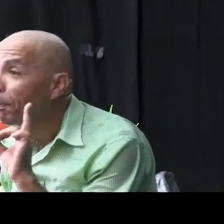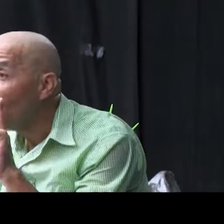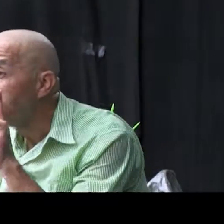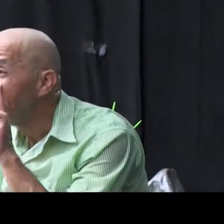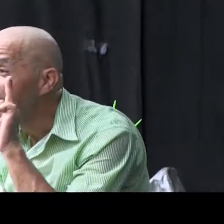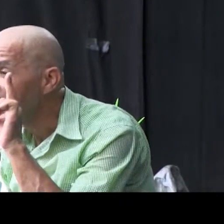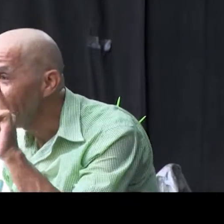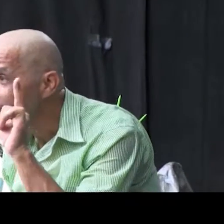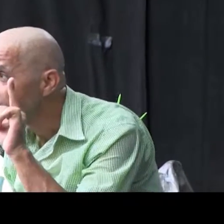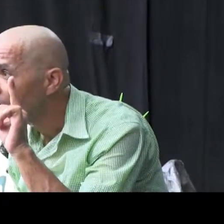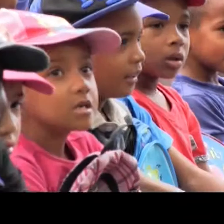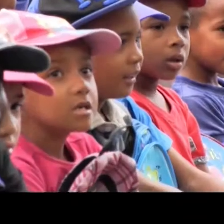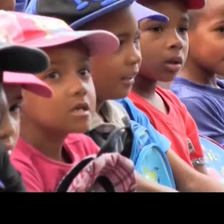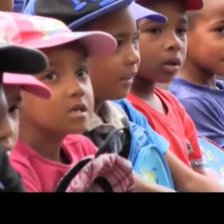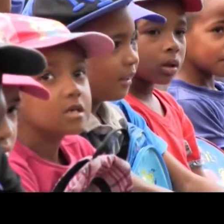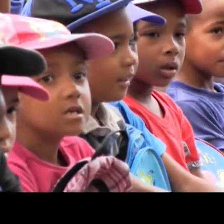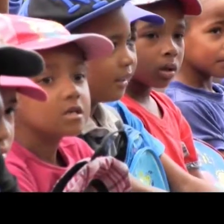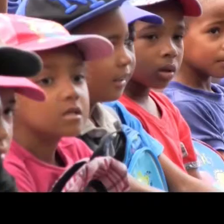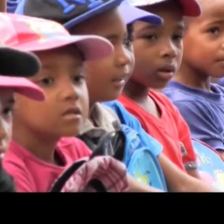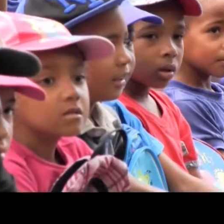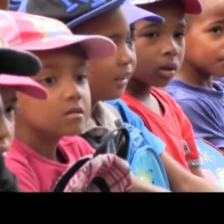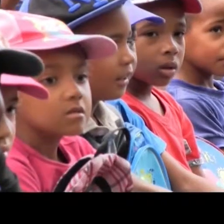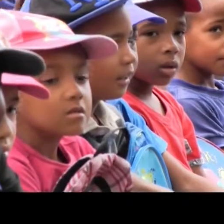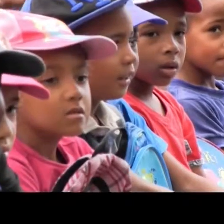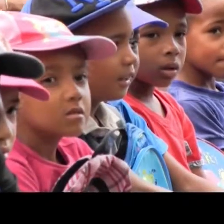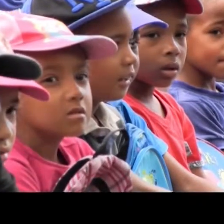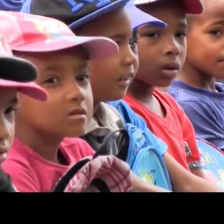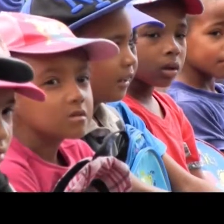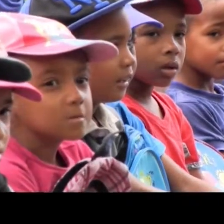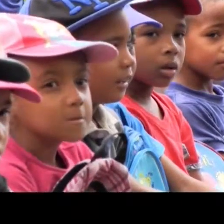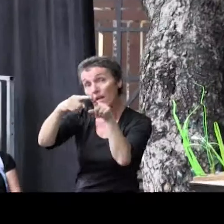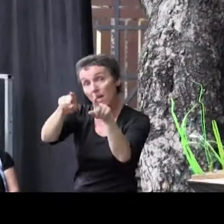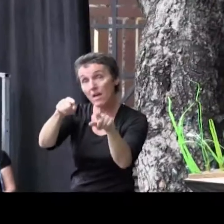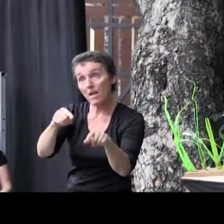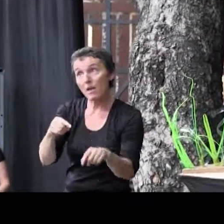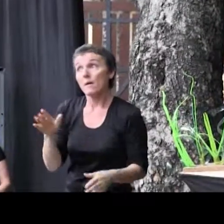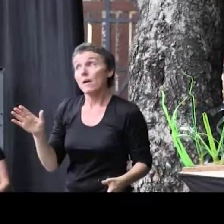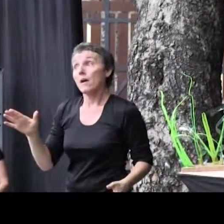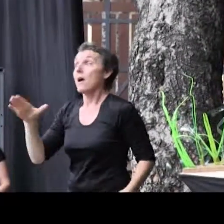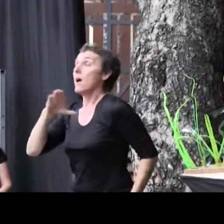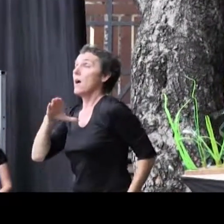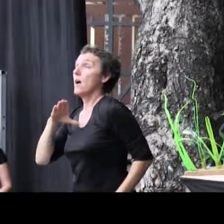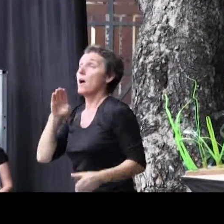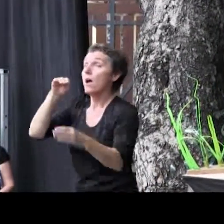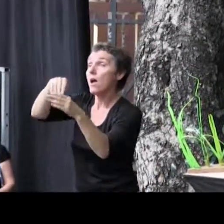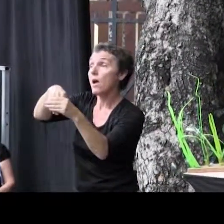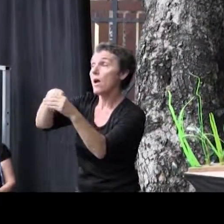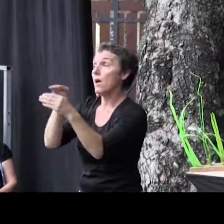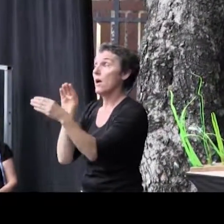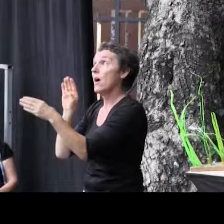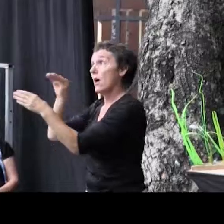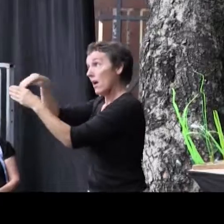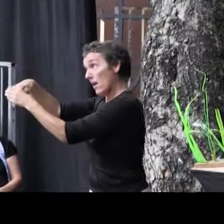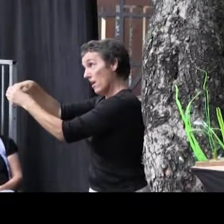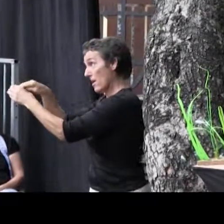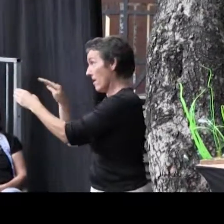Il faut pas oublier, et ça t'y ressemble pas où? Il vaut le coup, souvent des fois, seulement,